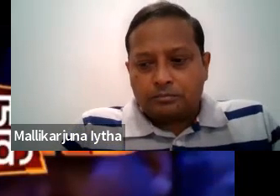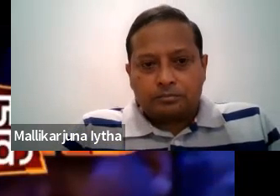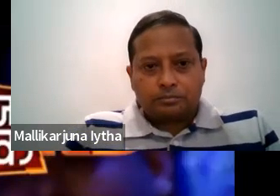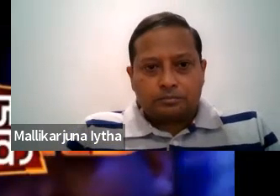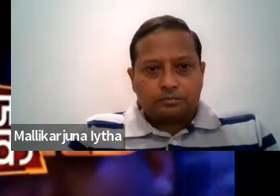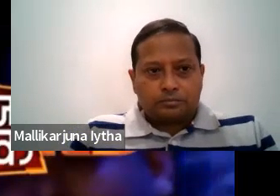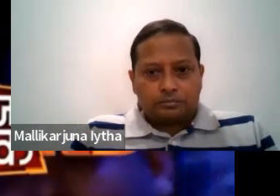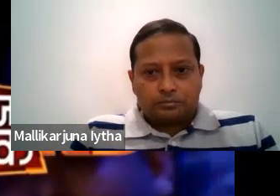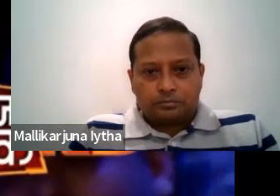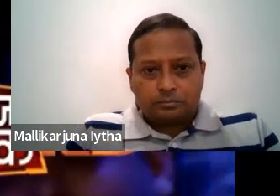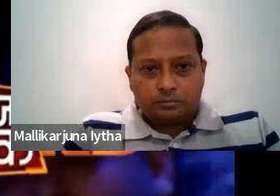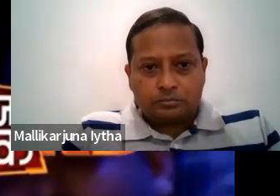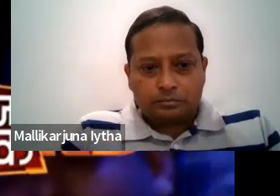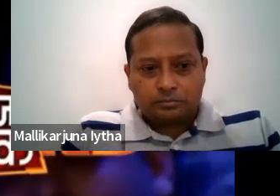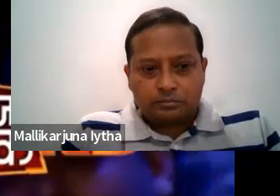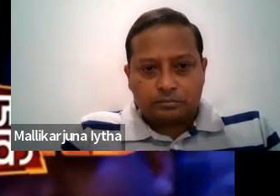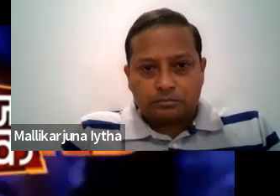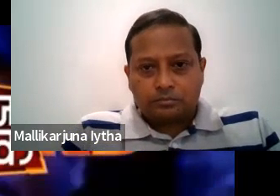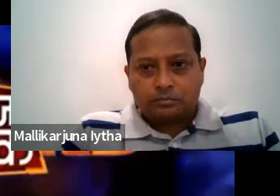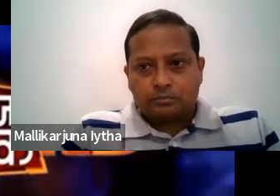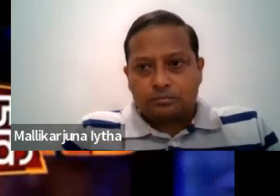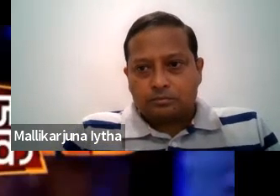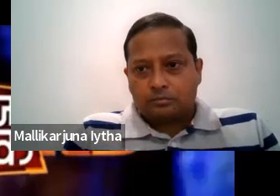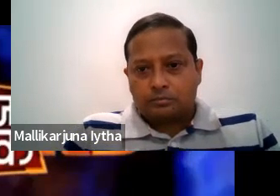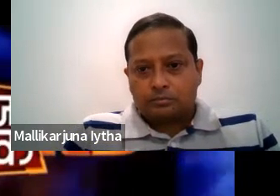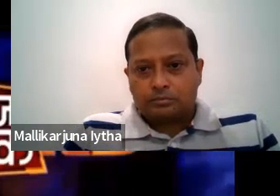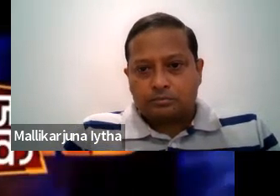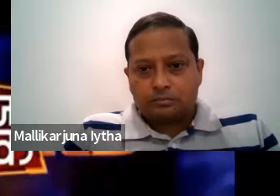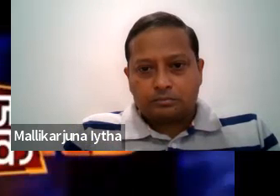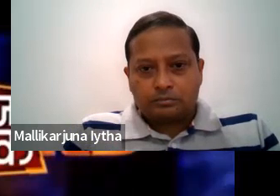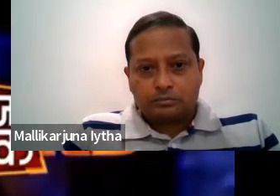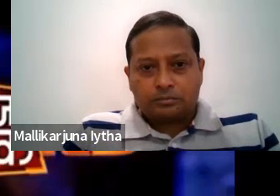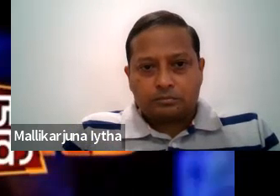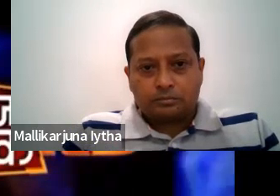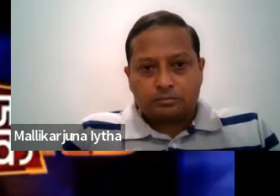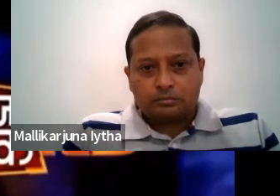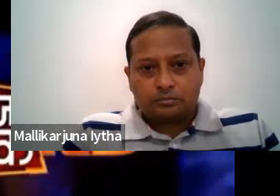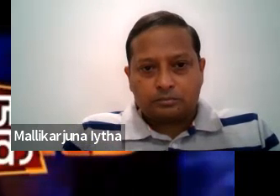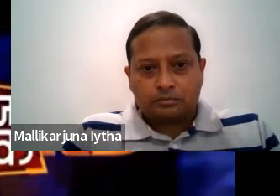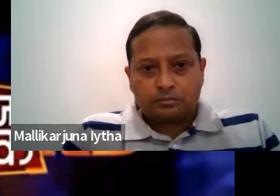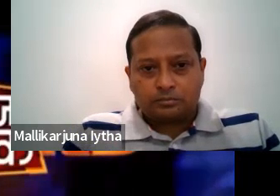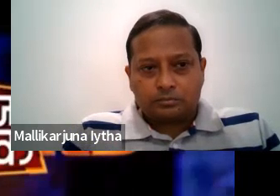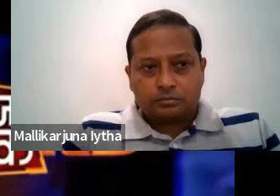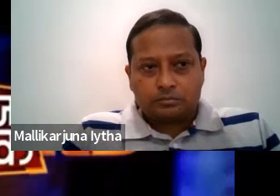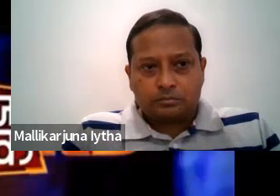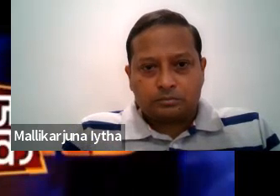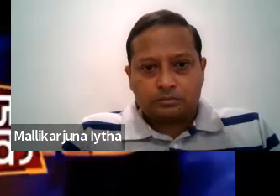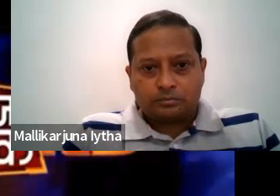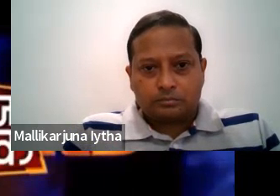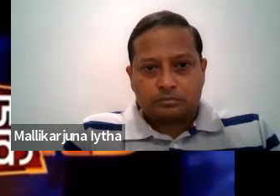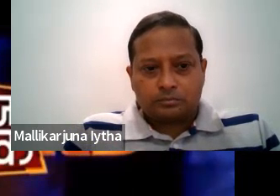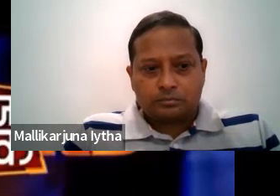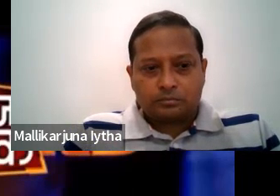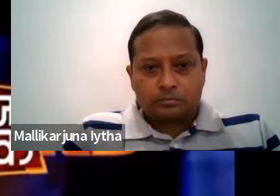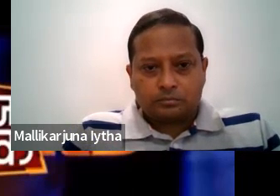हैं, फर्स्ट फेज में 3 ऐसा कंपोनेंट्स के ऊपर भारत सरकार ने रखी थी कि इंफ्रास्ट्रक्चर डेवलपमेंट, इंफॉर्मेशन एंड कम्युनिकेशन